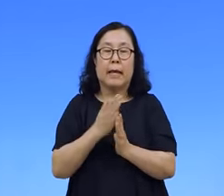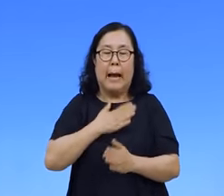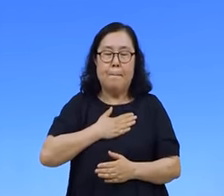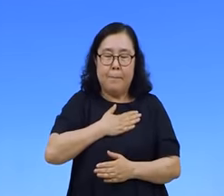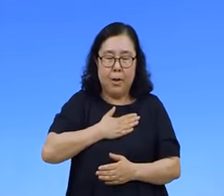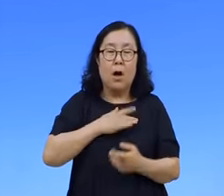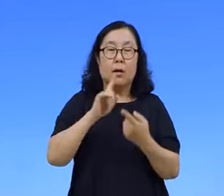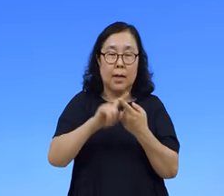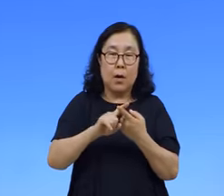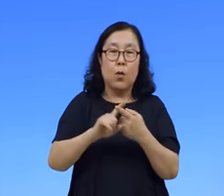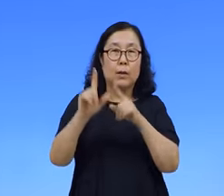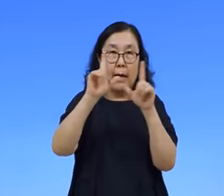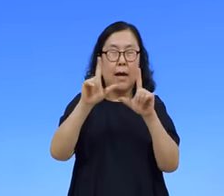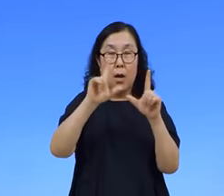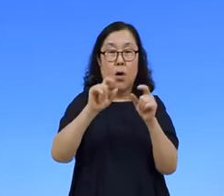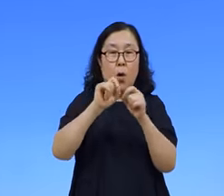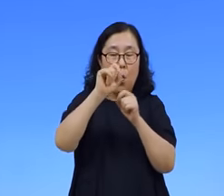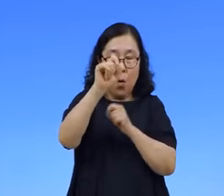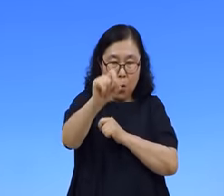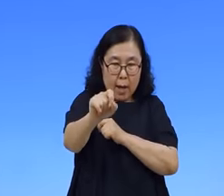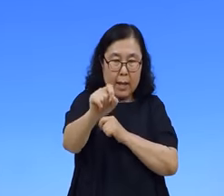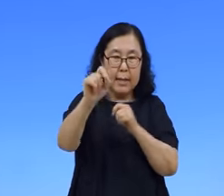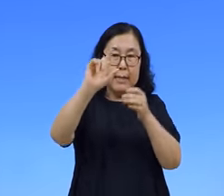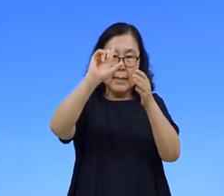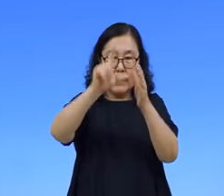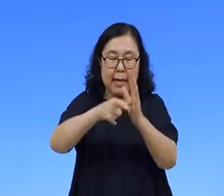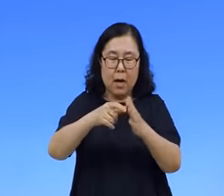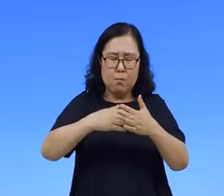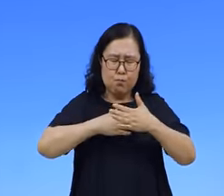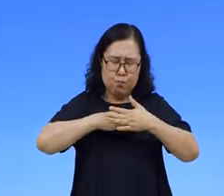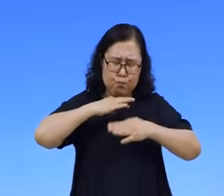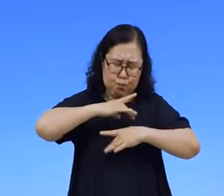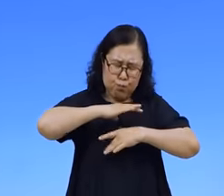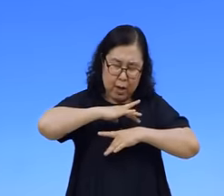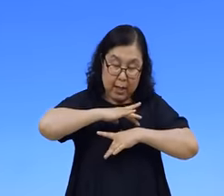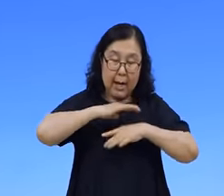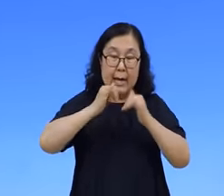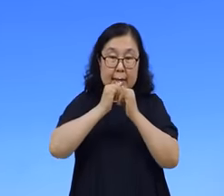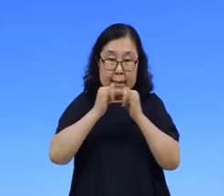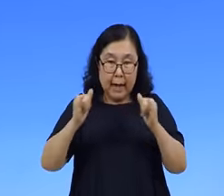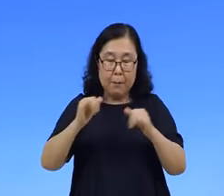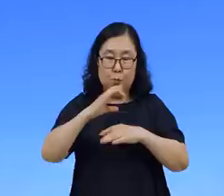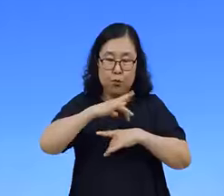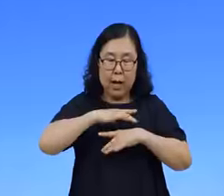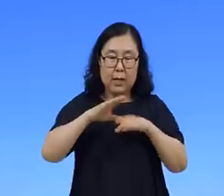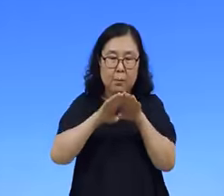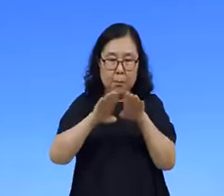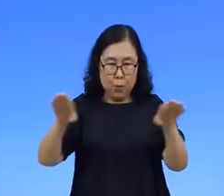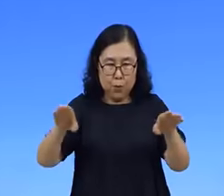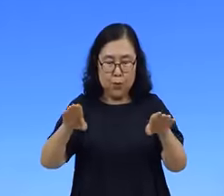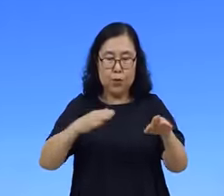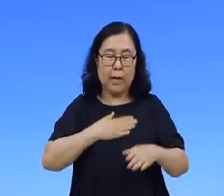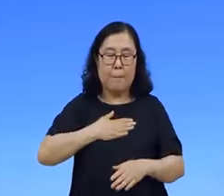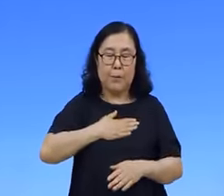일부를 한번 들어보세요. 오랜 기간 불안하게 지냈던 분은 불안이 표준 감정으로 자리